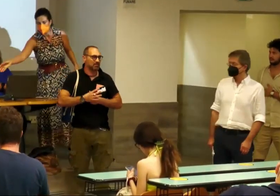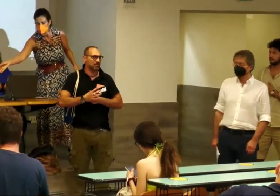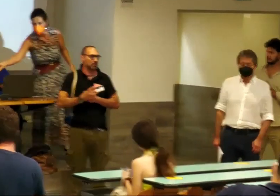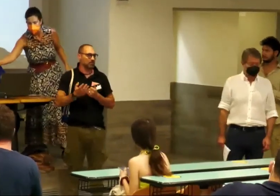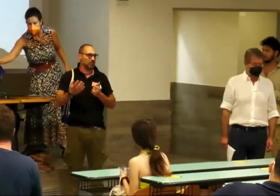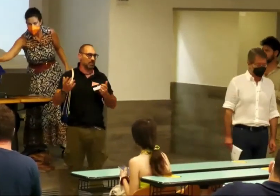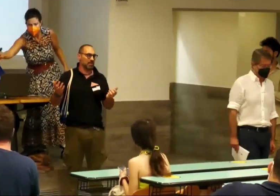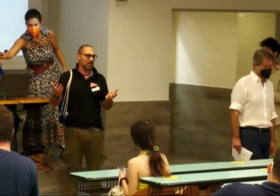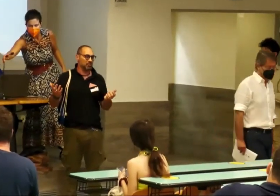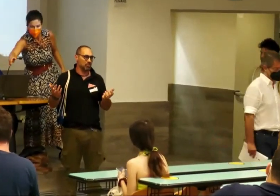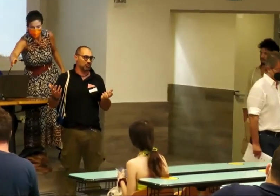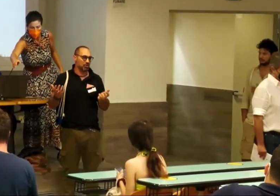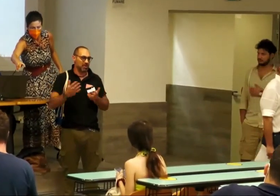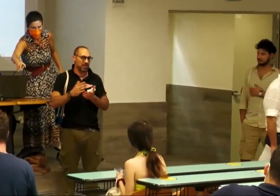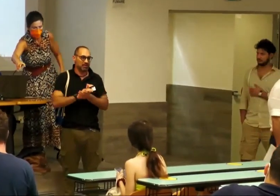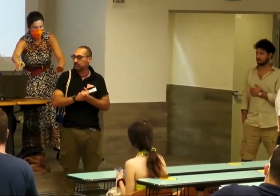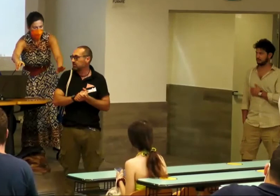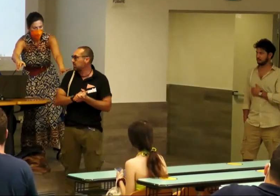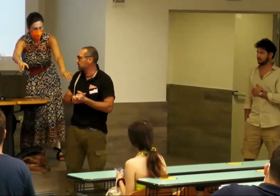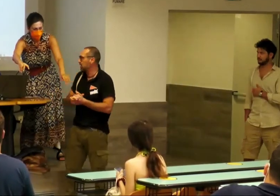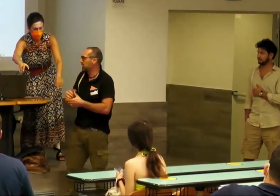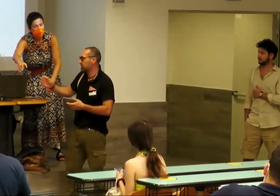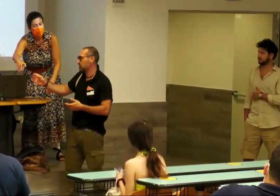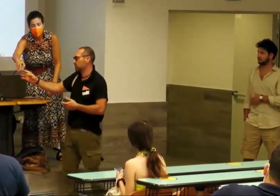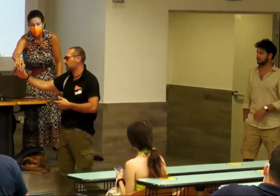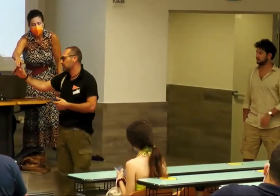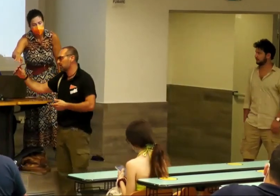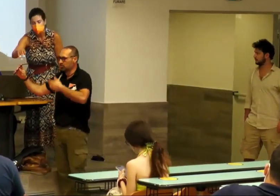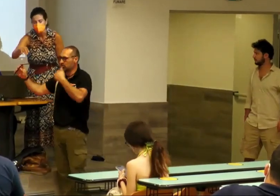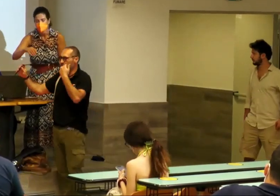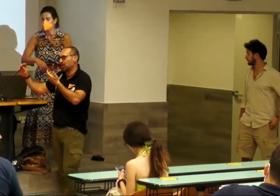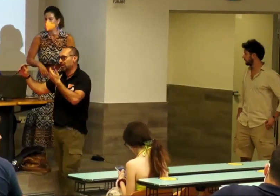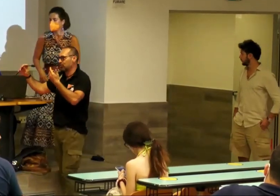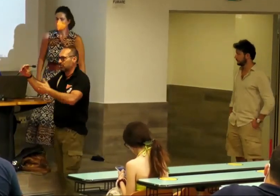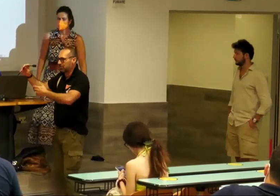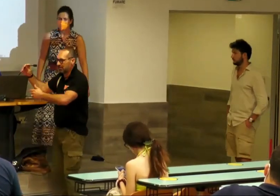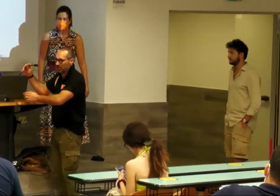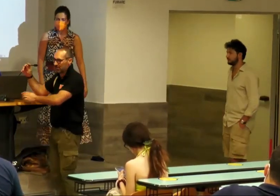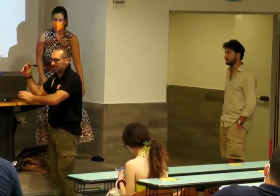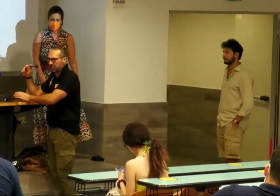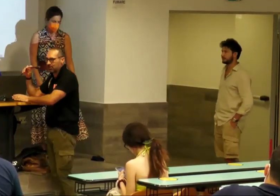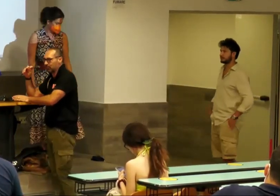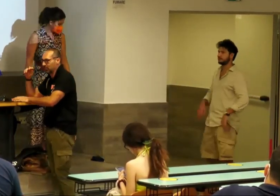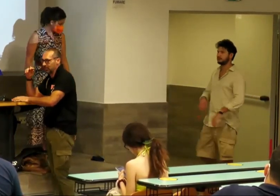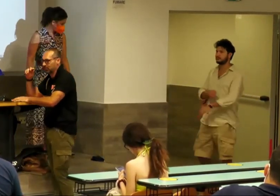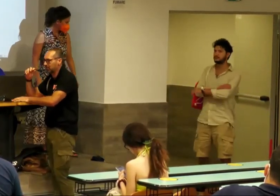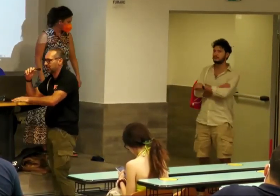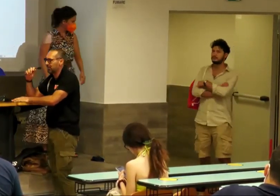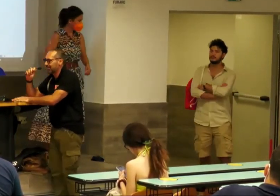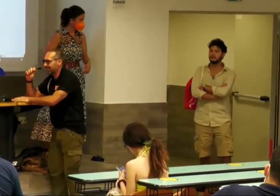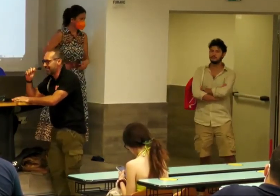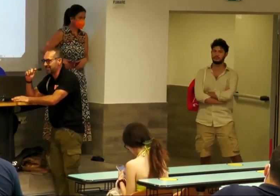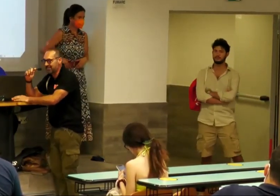perplessità ci sono le... Sì, ah sì, scusate. Dice Gian Cialavoce, ma parli senza microfono,